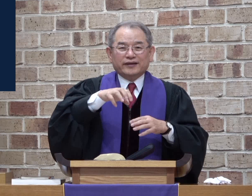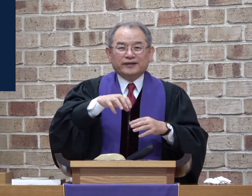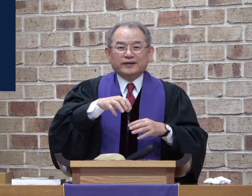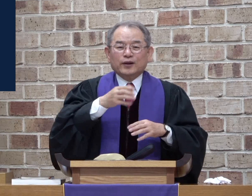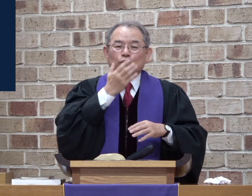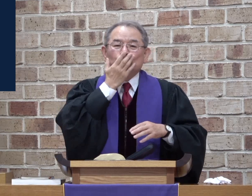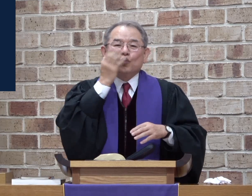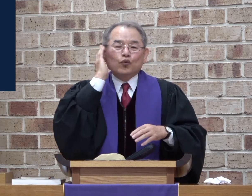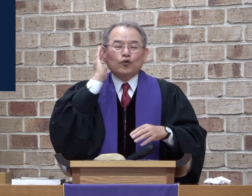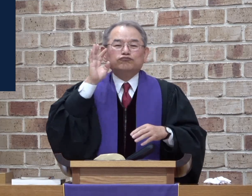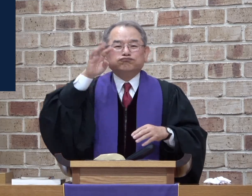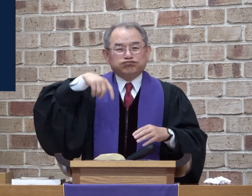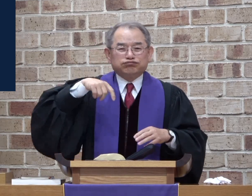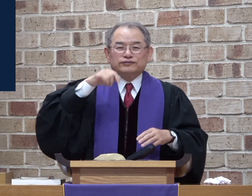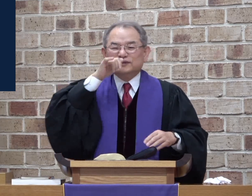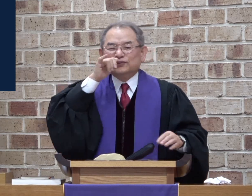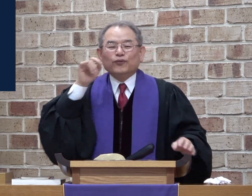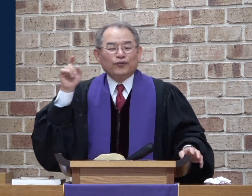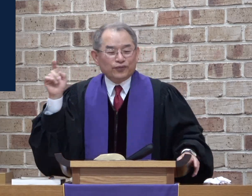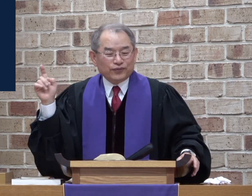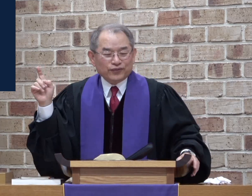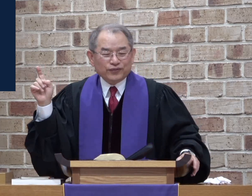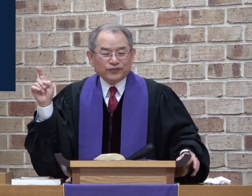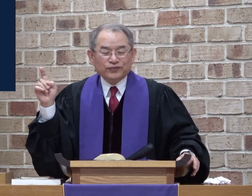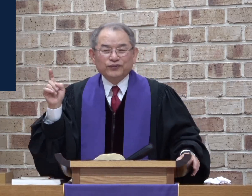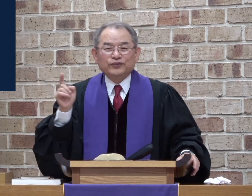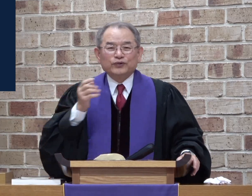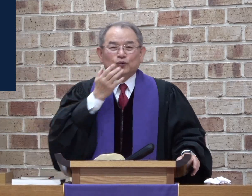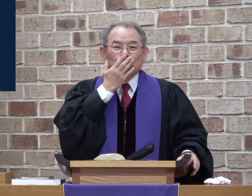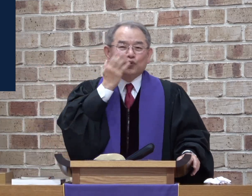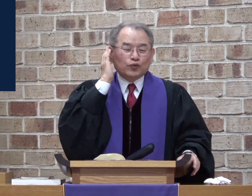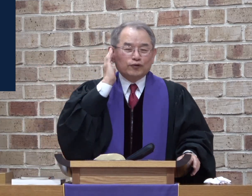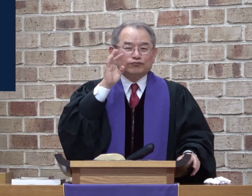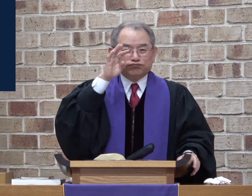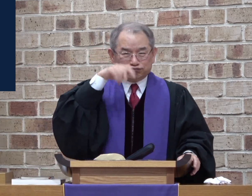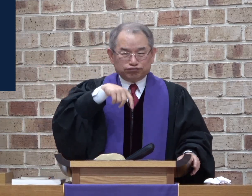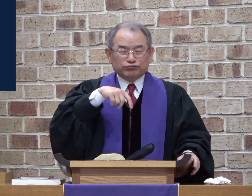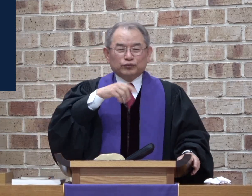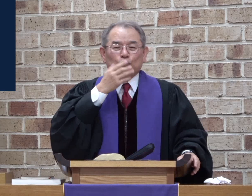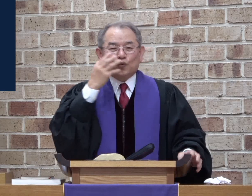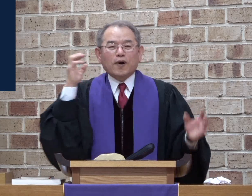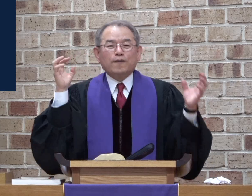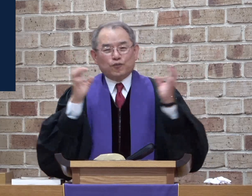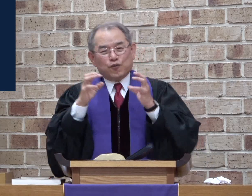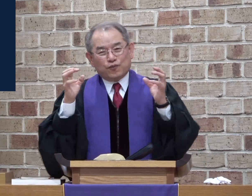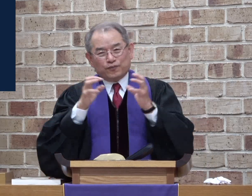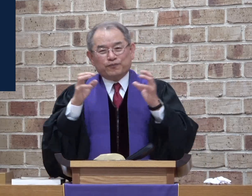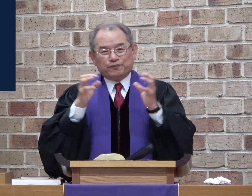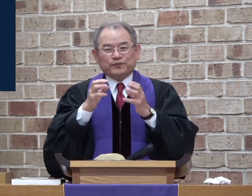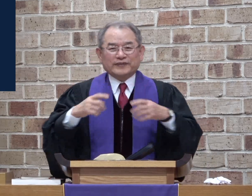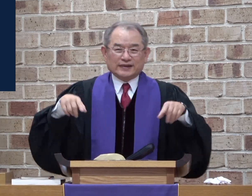영락교회에서 그 안에 농아부가 있었습니다. 농아인들도 함께 그곳에서